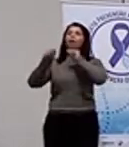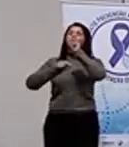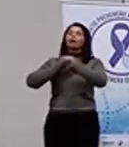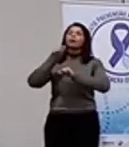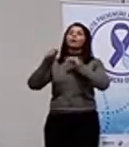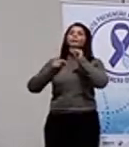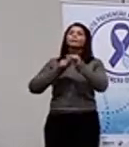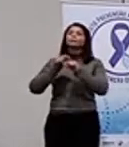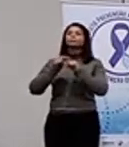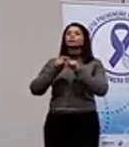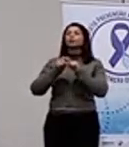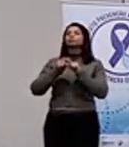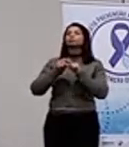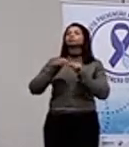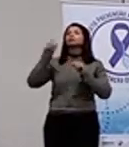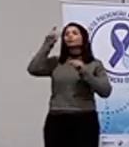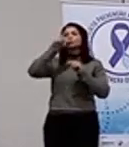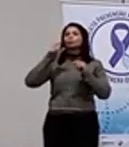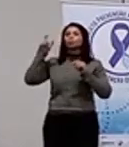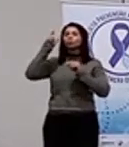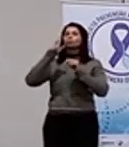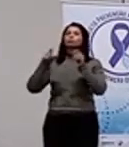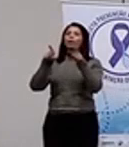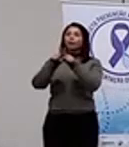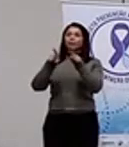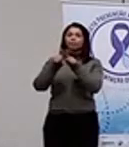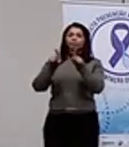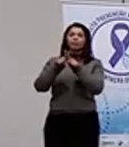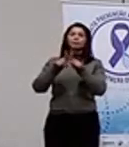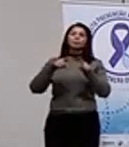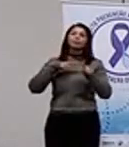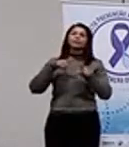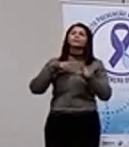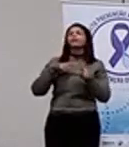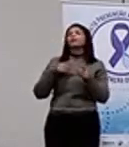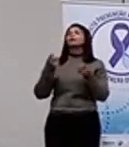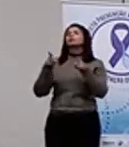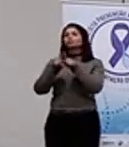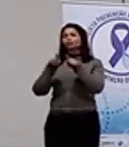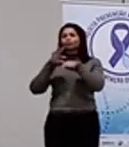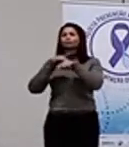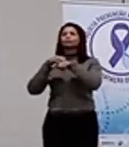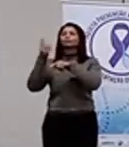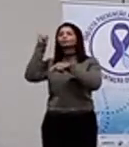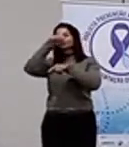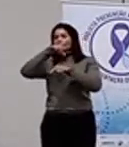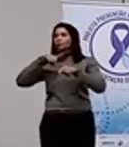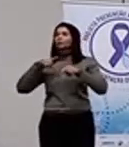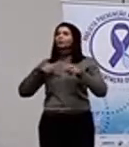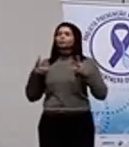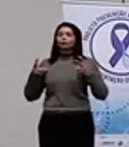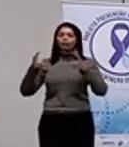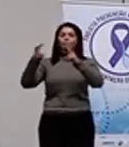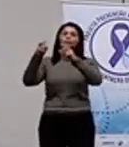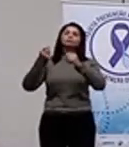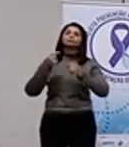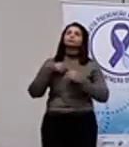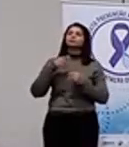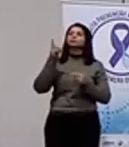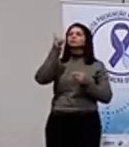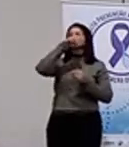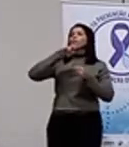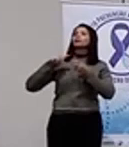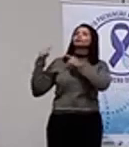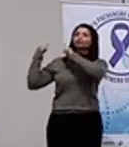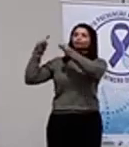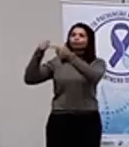aqui no oftalmológico, isso também pode ter doença genética rara. Aqui no desenvolvimento também, e mesmo há cânceres raros que também são